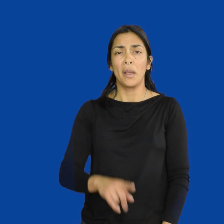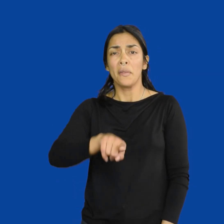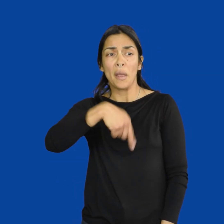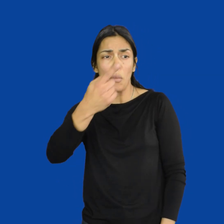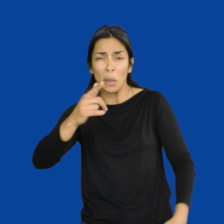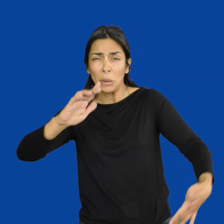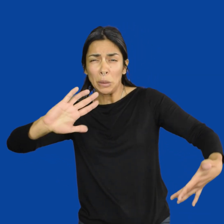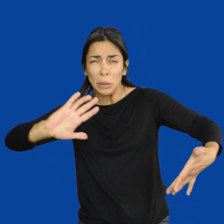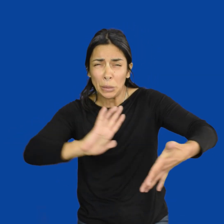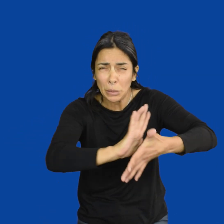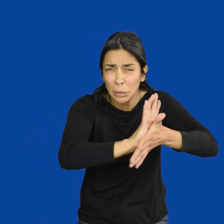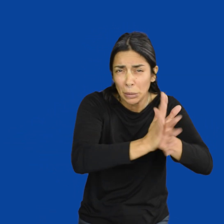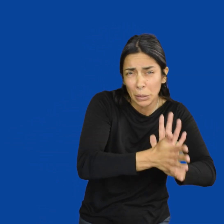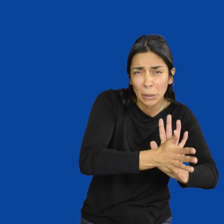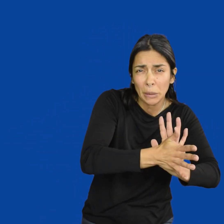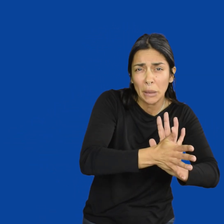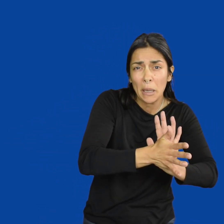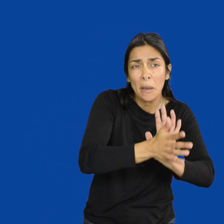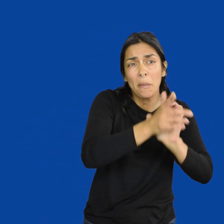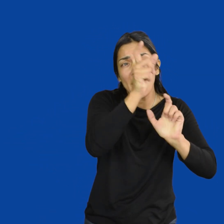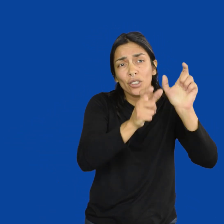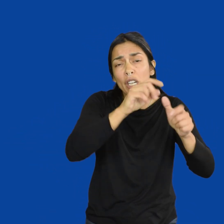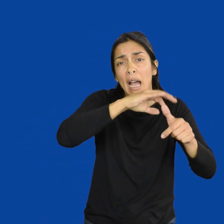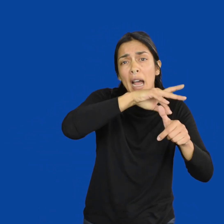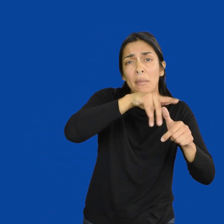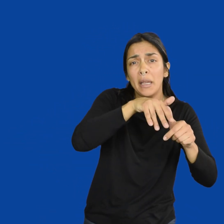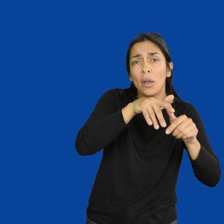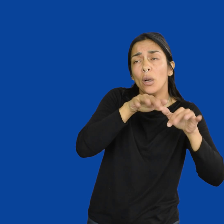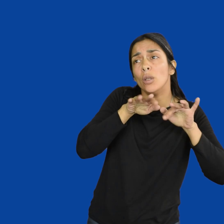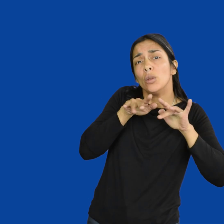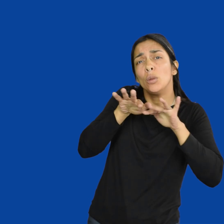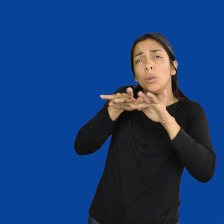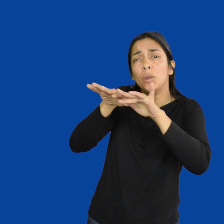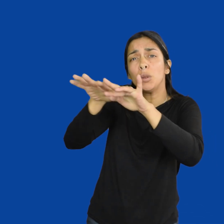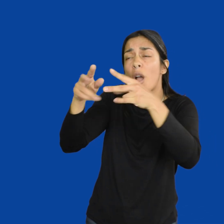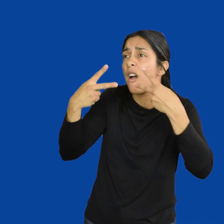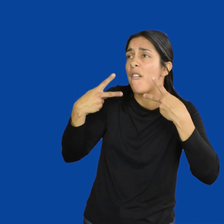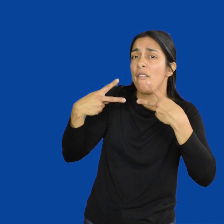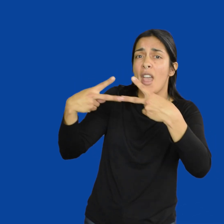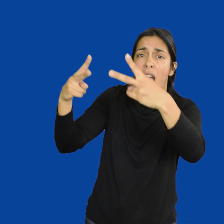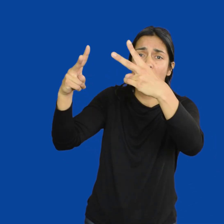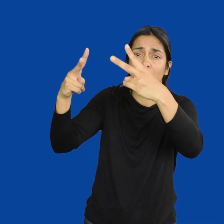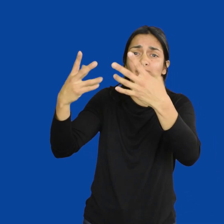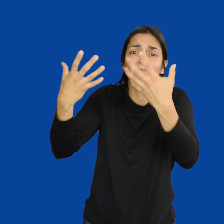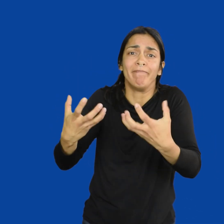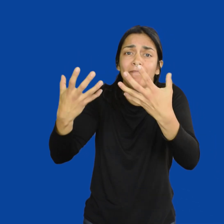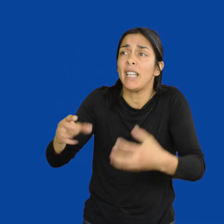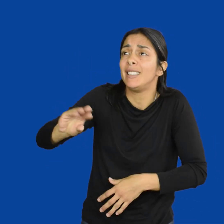Tras la masacre, las migraciones fueron un método de escape guiado por la necesidad de supervivencia.